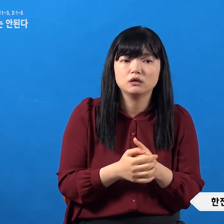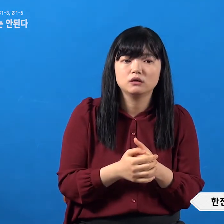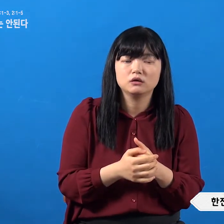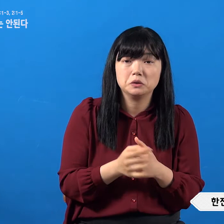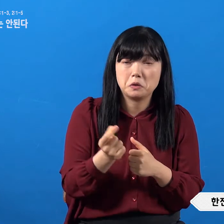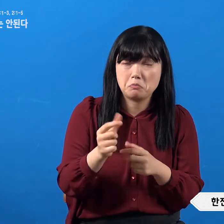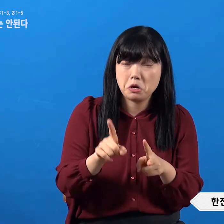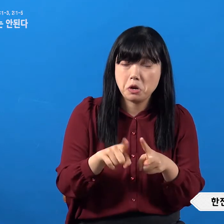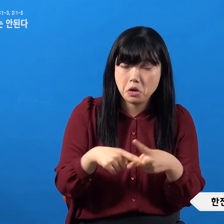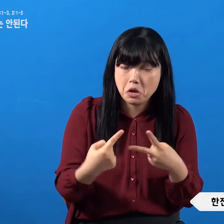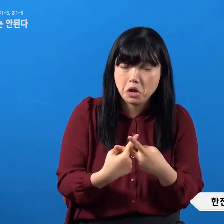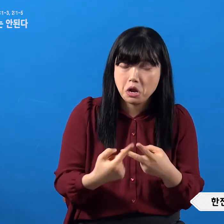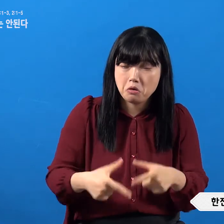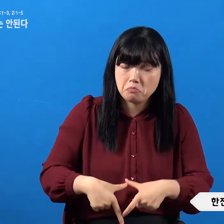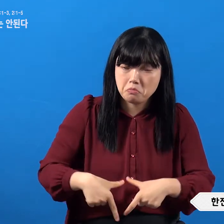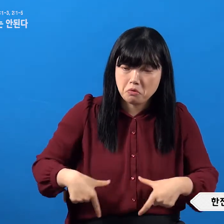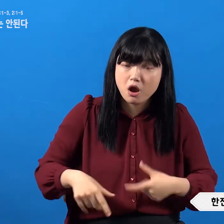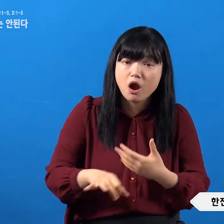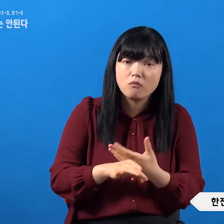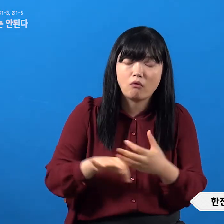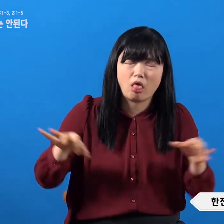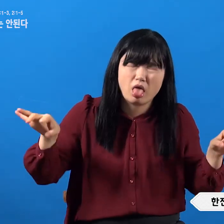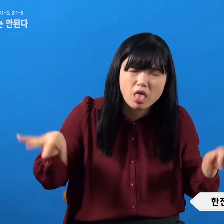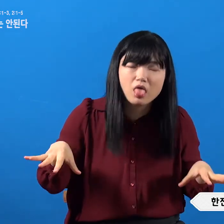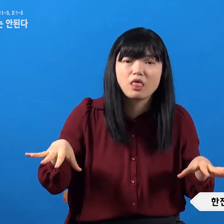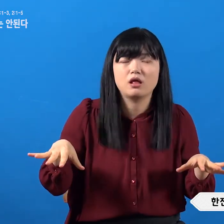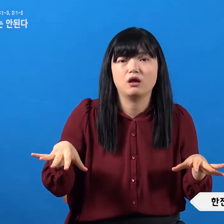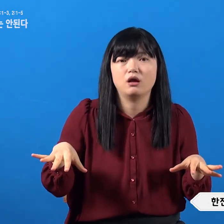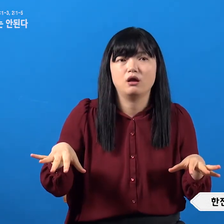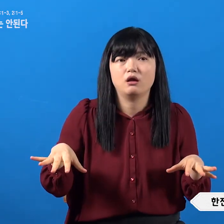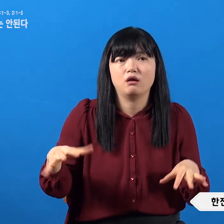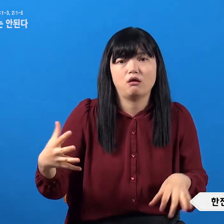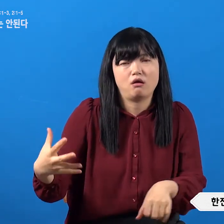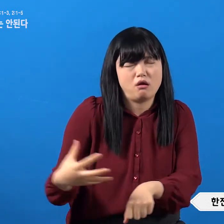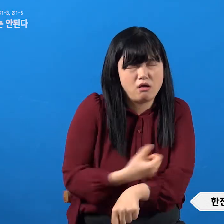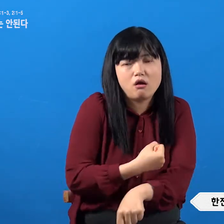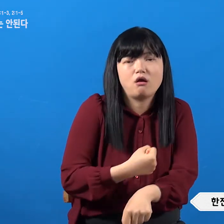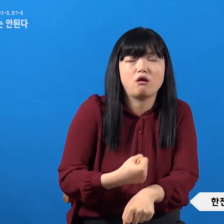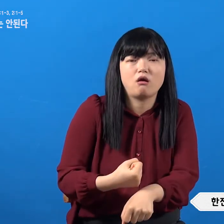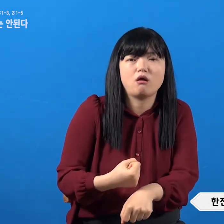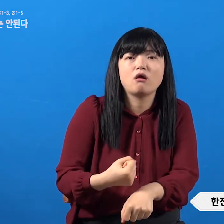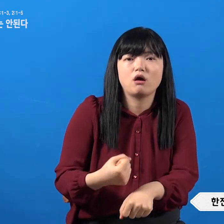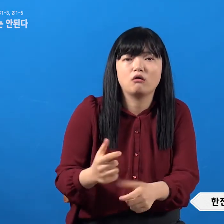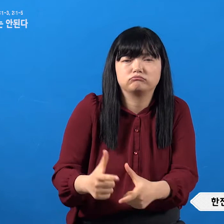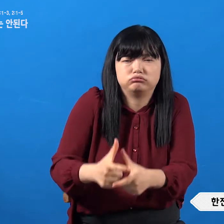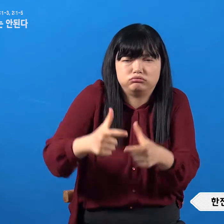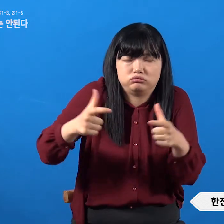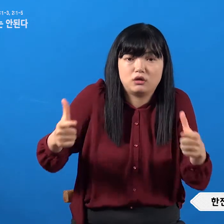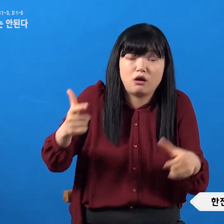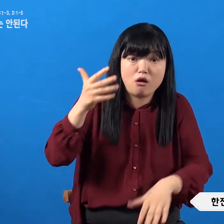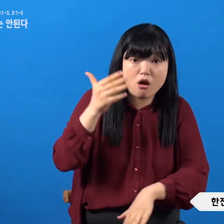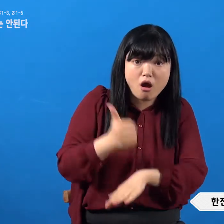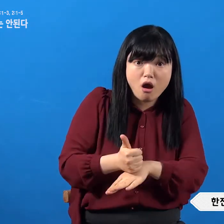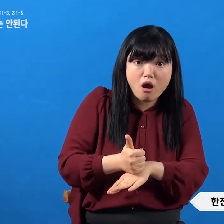것이라도 허용을 하면 그 욕구가 순식간에 엄청나게 강해지고 기하급수적으로 늘어나서 나중에는 자신도